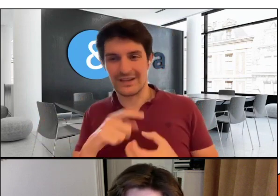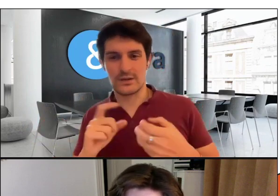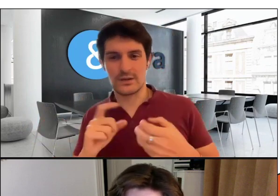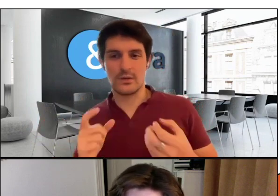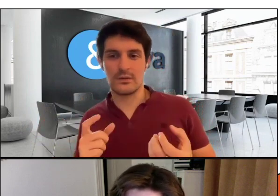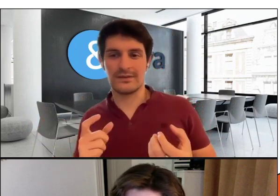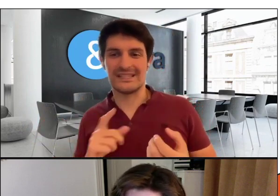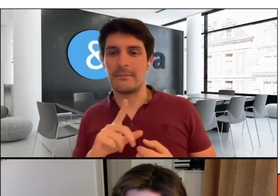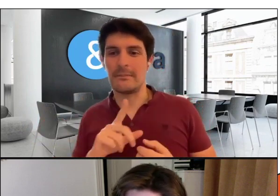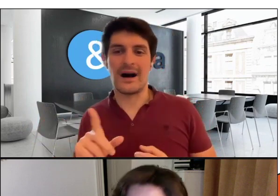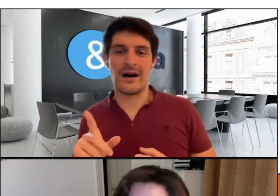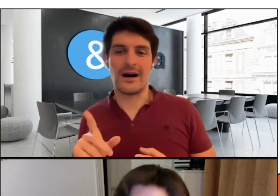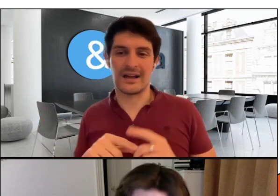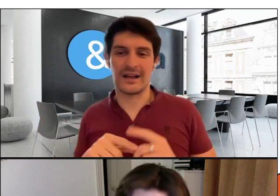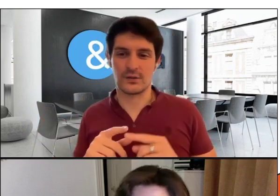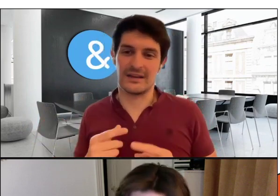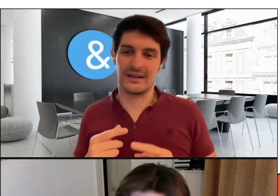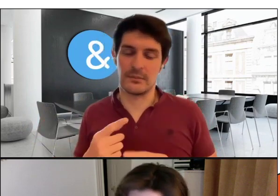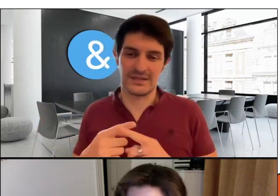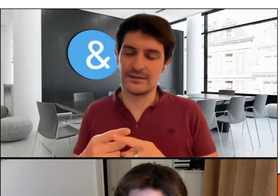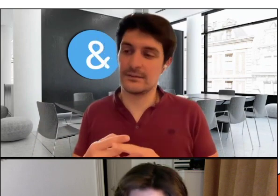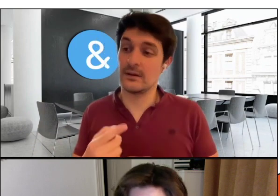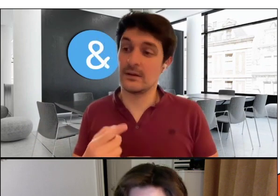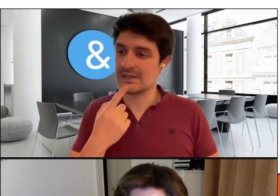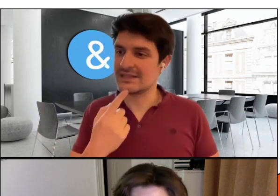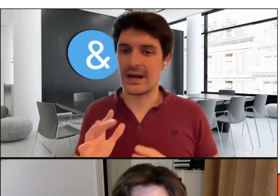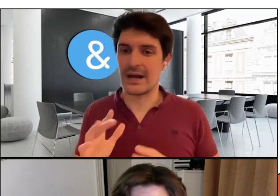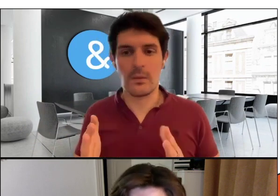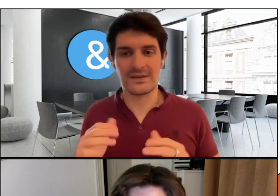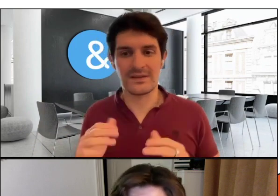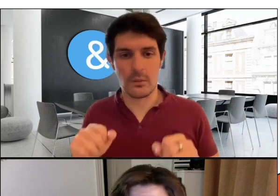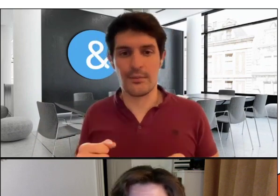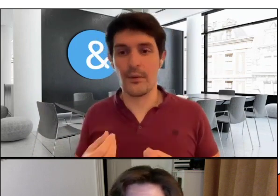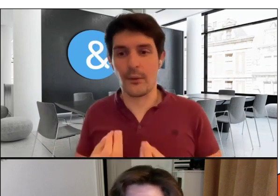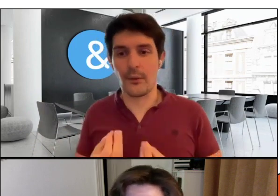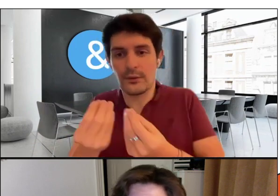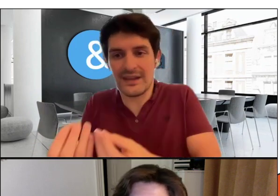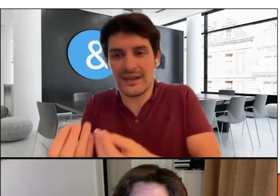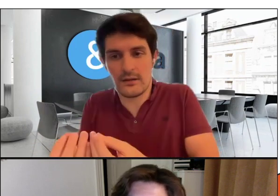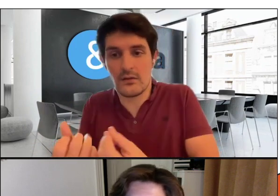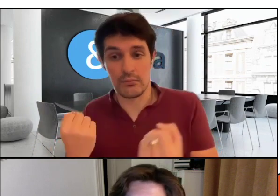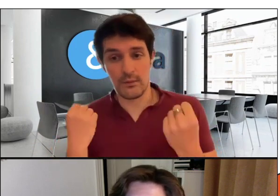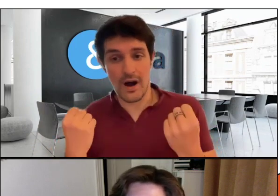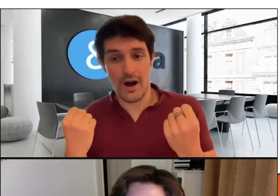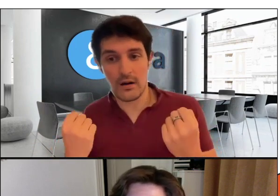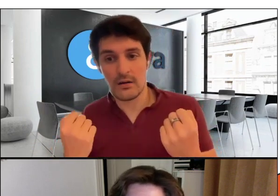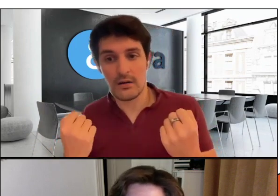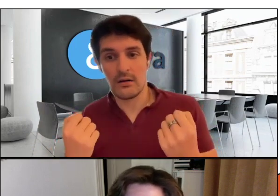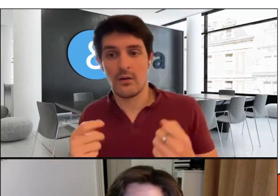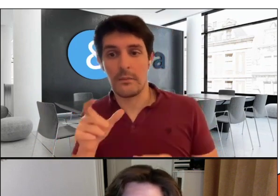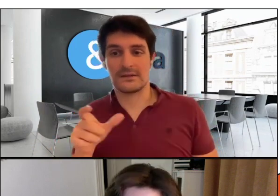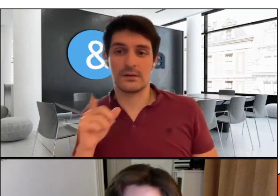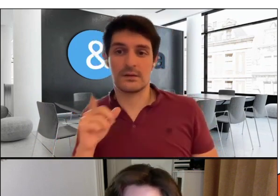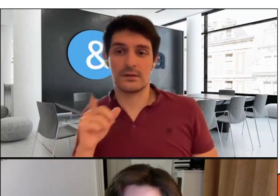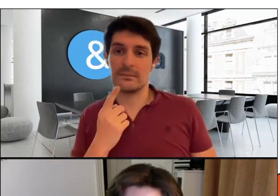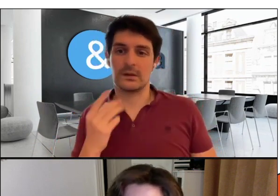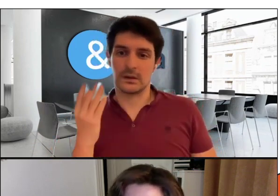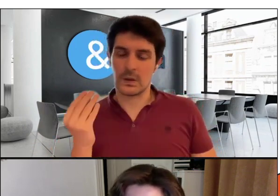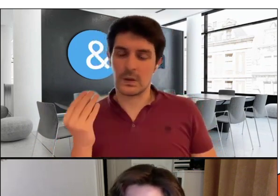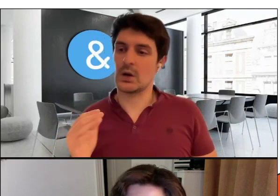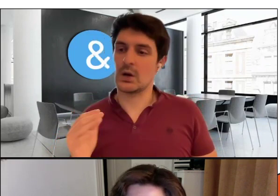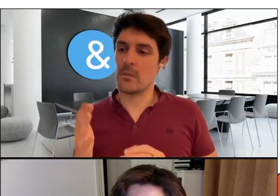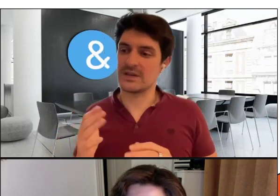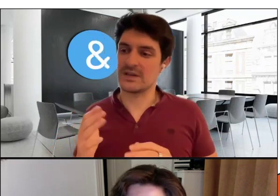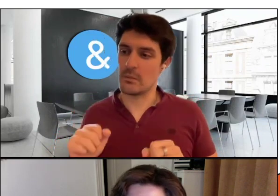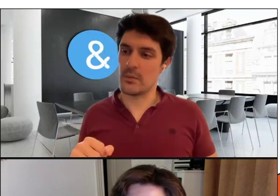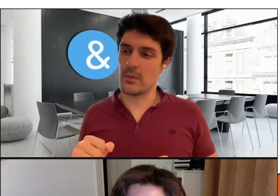exclu. C'est pas quelque chose qui est positif. C'est dit, bah, comment est-ce qu'on peut redonner le pouvoir aux personnes sourdes malentendantes? Comment